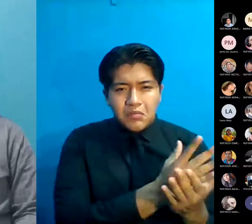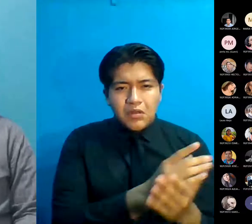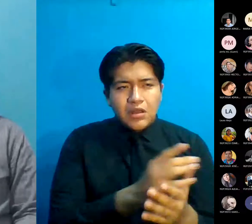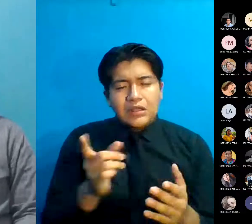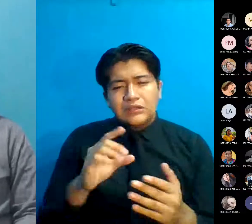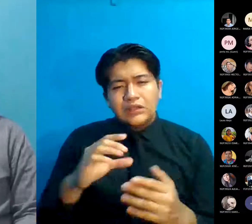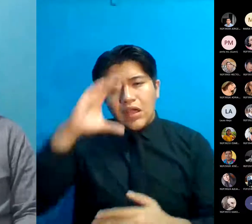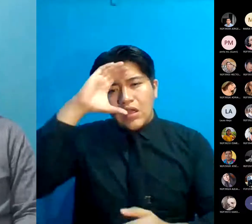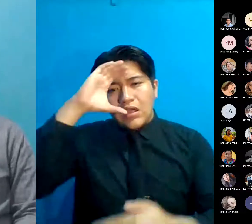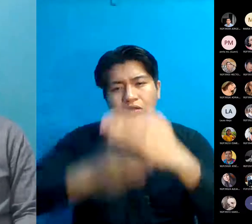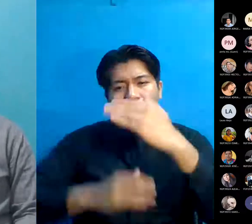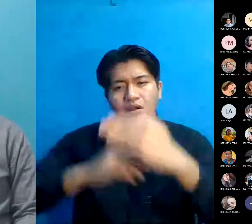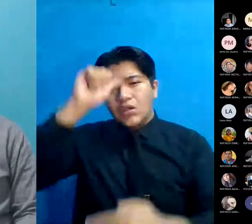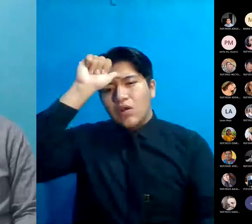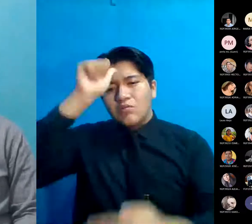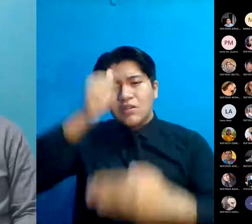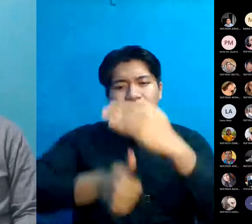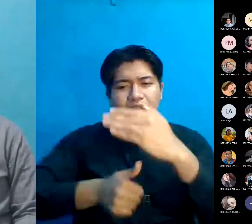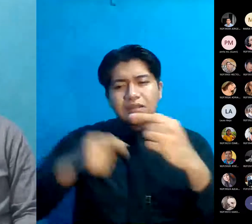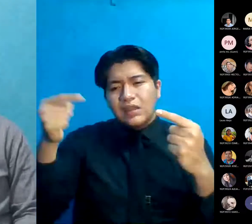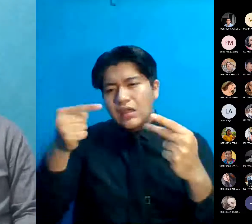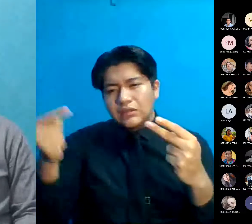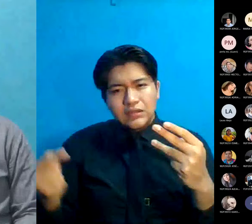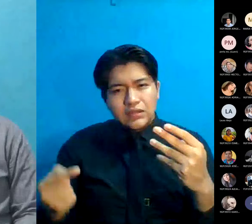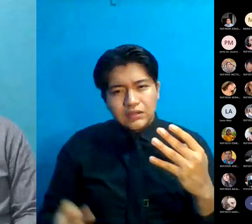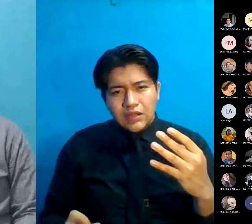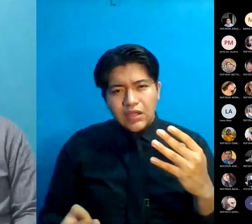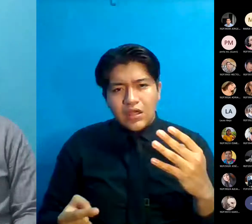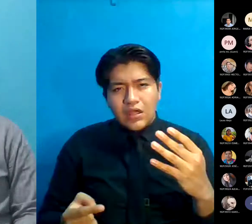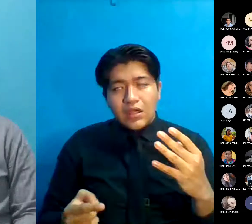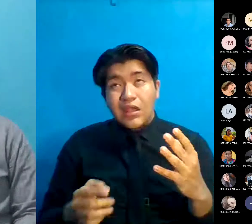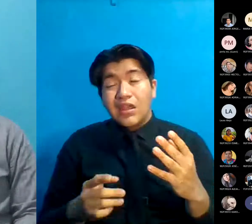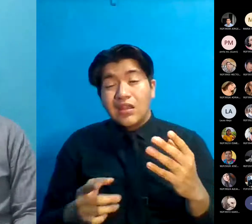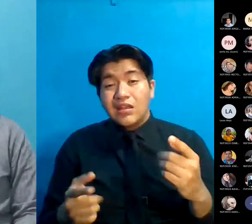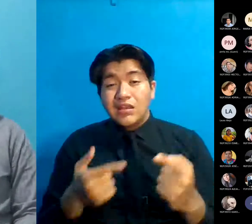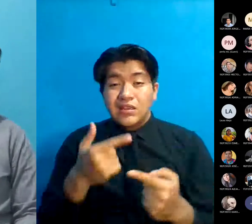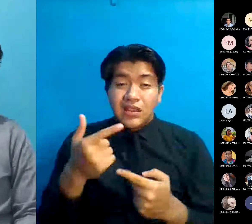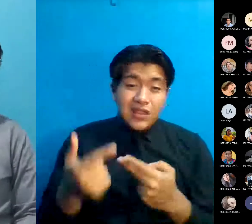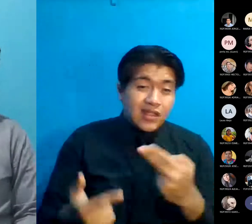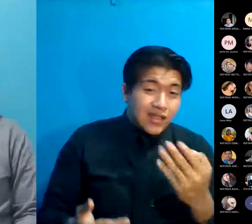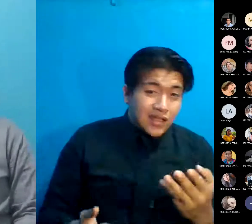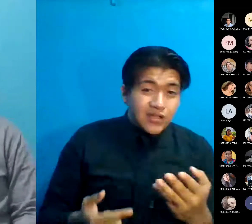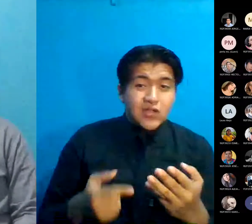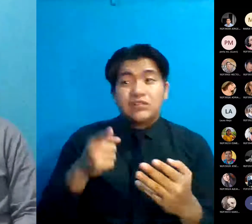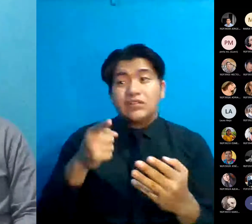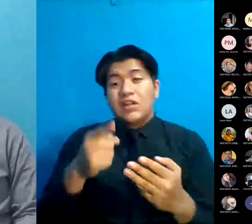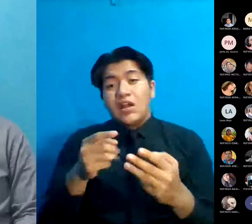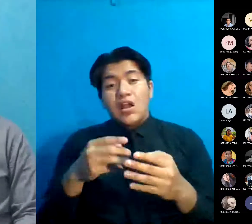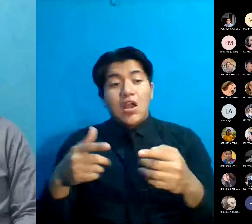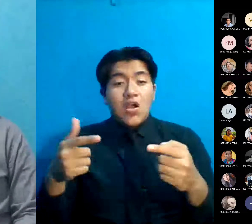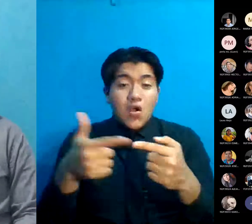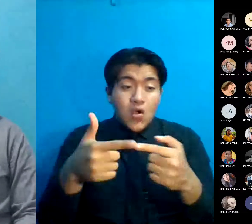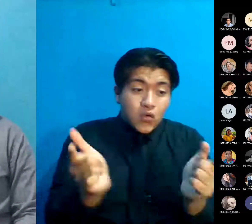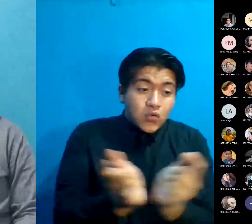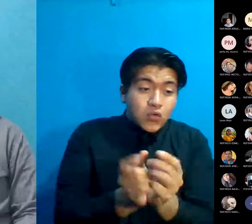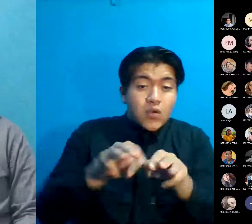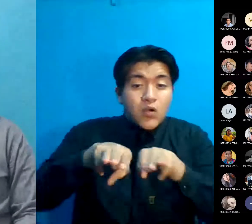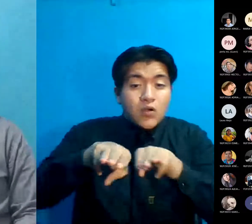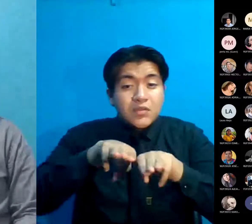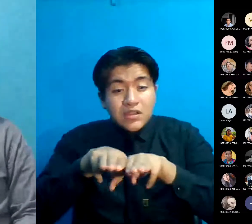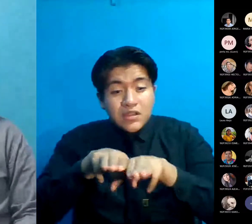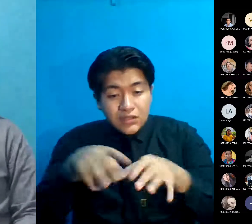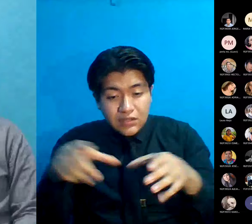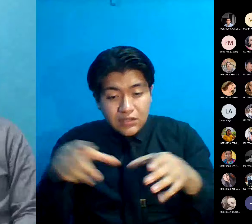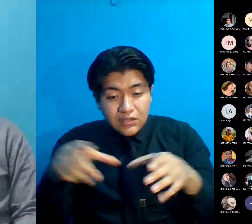católicos, adventistas, etcétera, de los cuales se han creado ministerios en favor de las personas sordas, en favor de